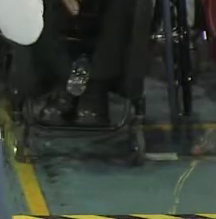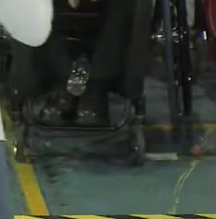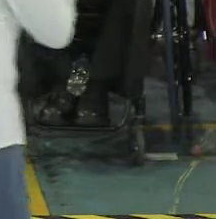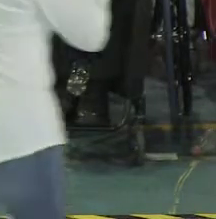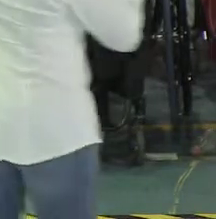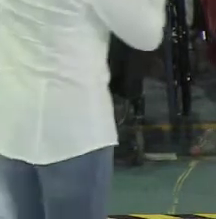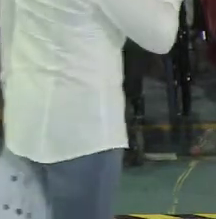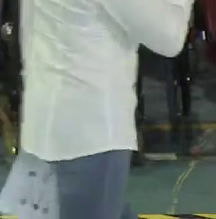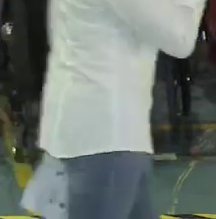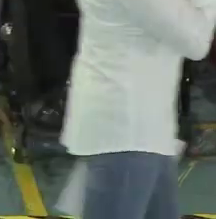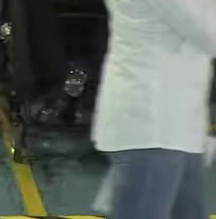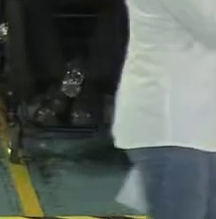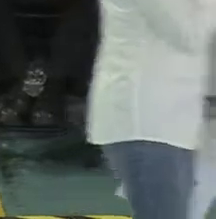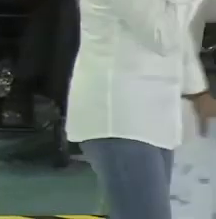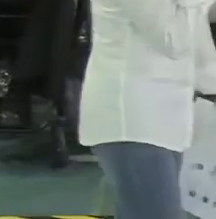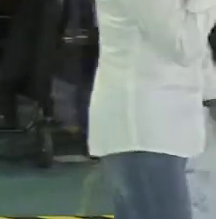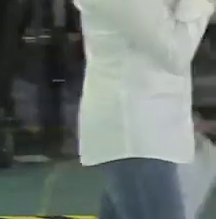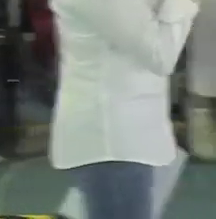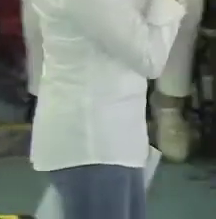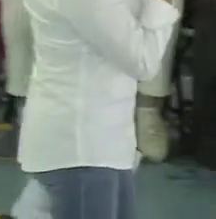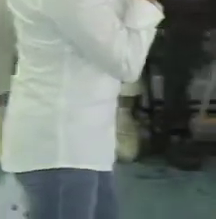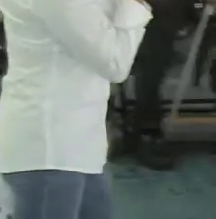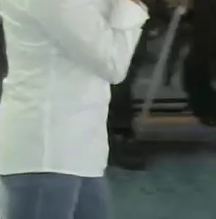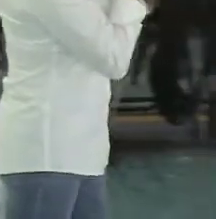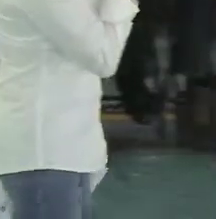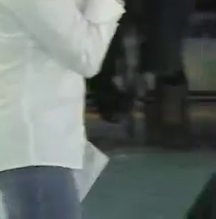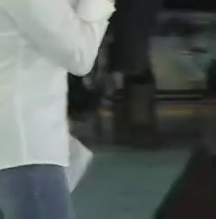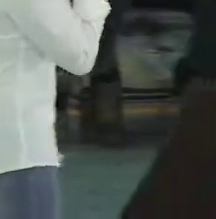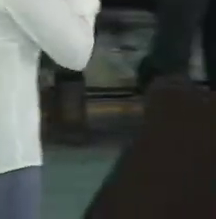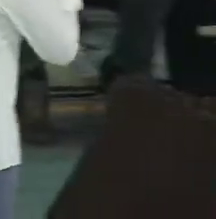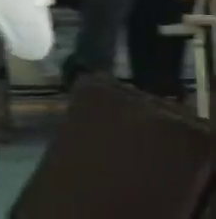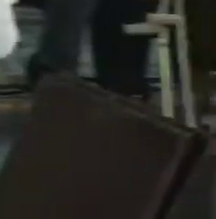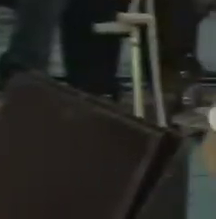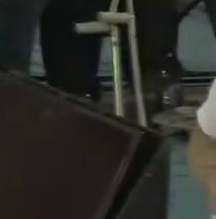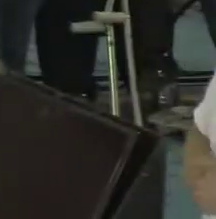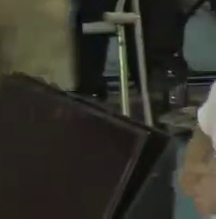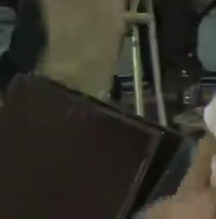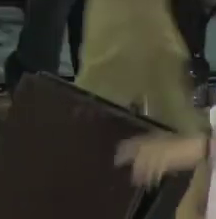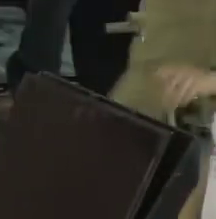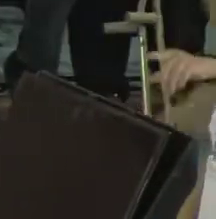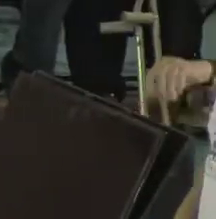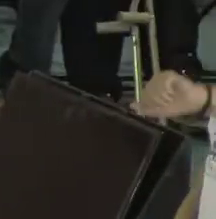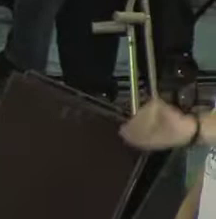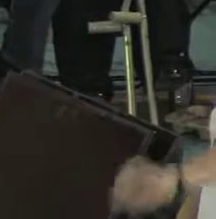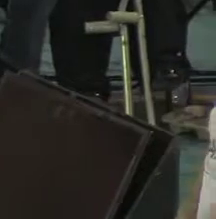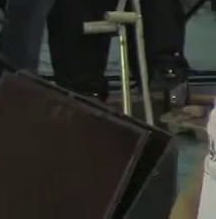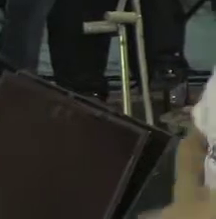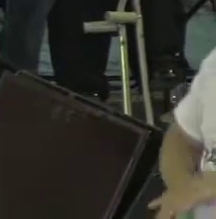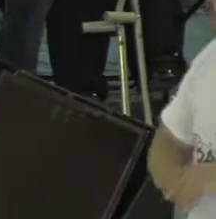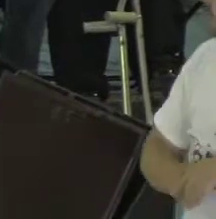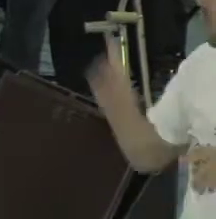eso lo que significa la empatía. Y yo les quiero decir que eso es lo que necesitamos